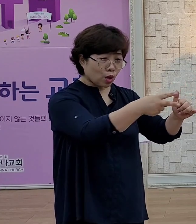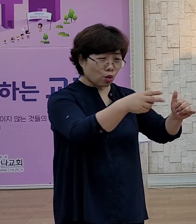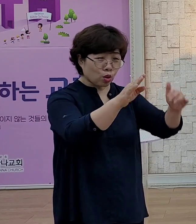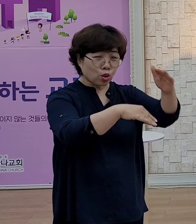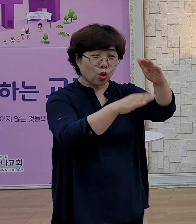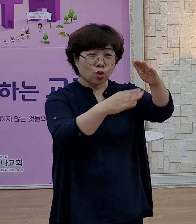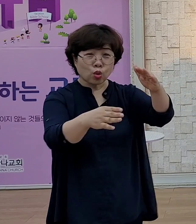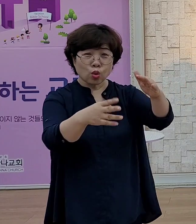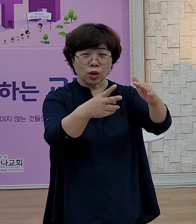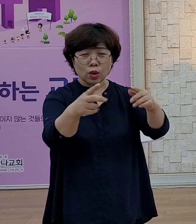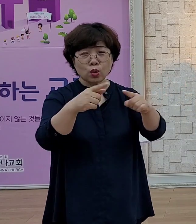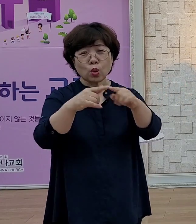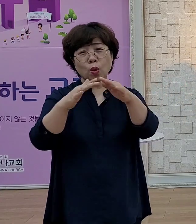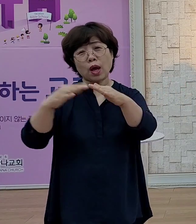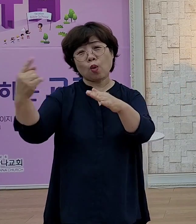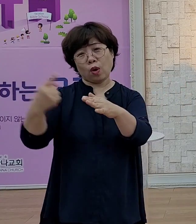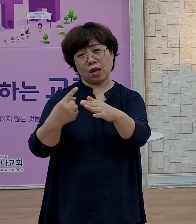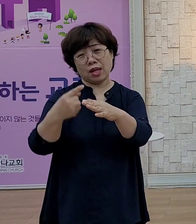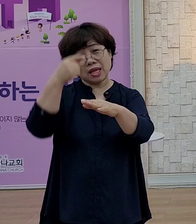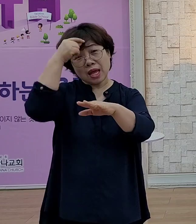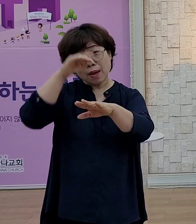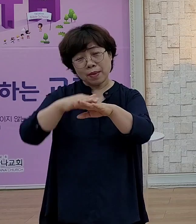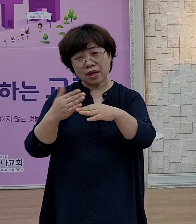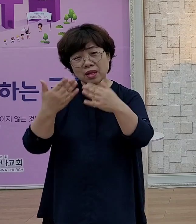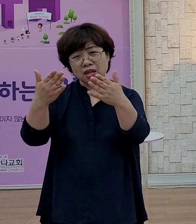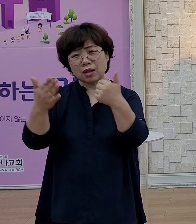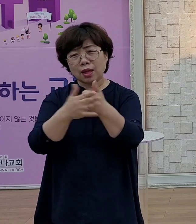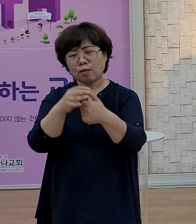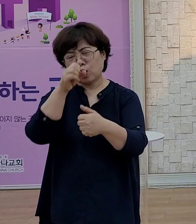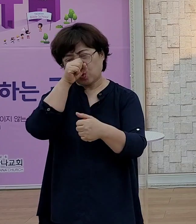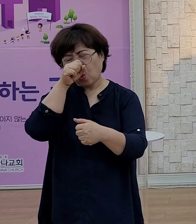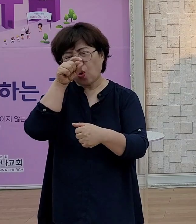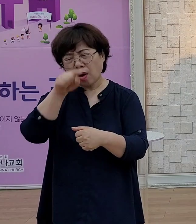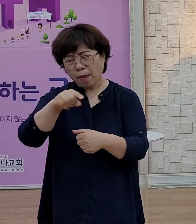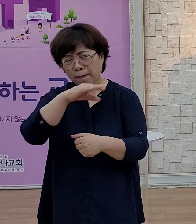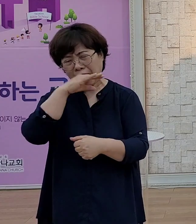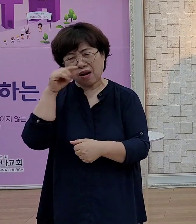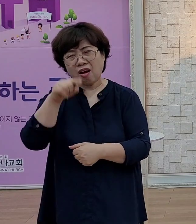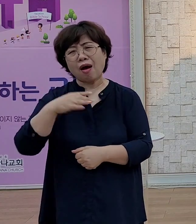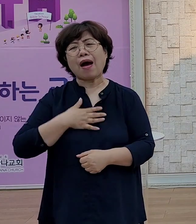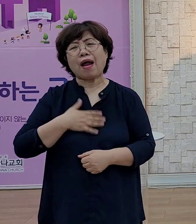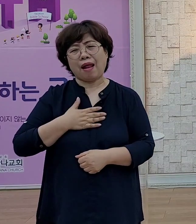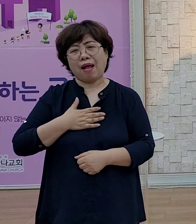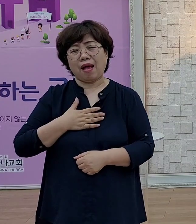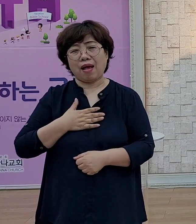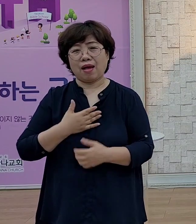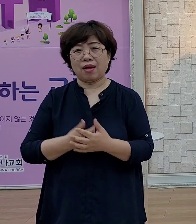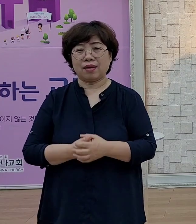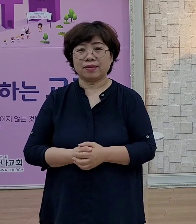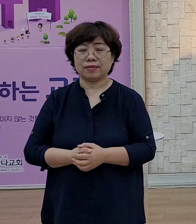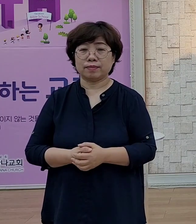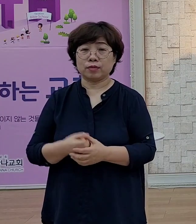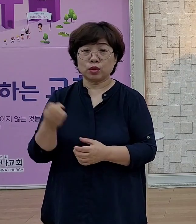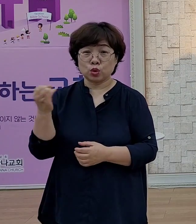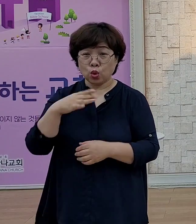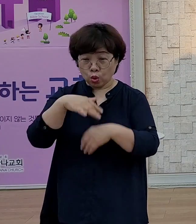예배를 드리기 때문에 선이 무엇인지를 압니다. 그런가 하면 성경 공부도 했기